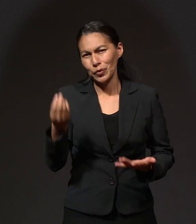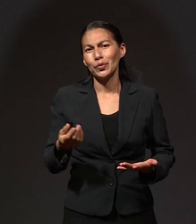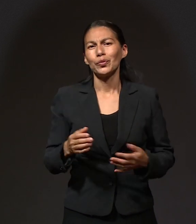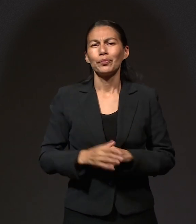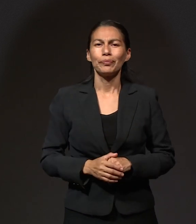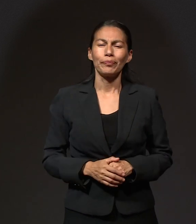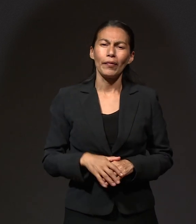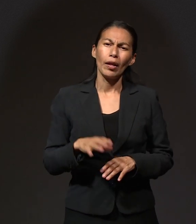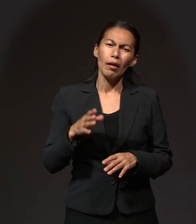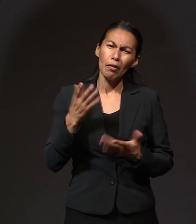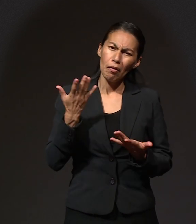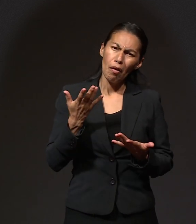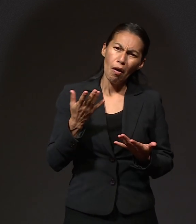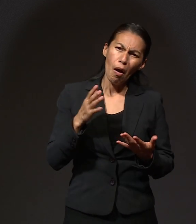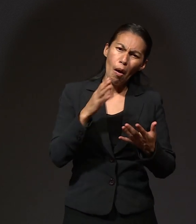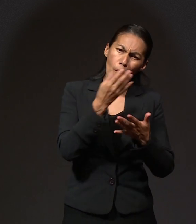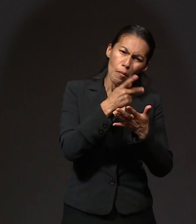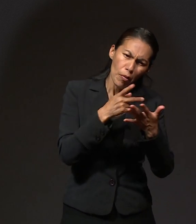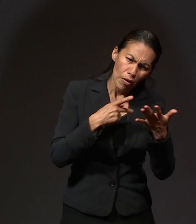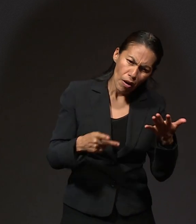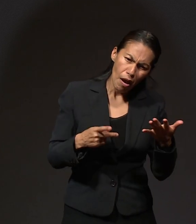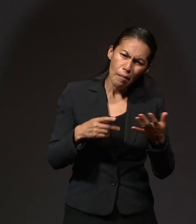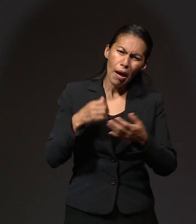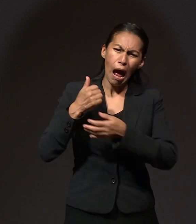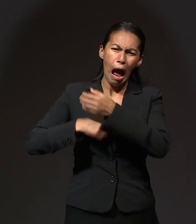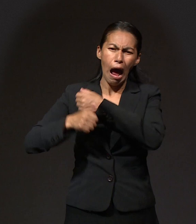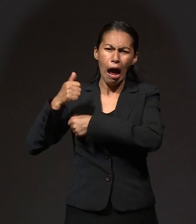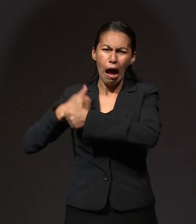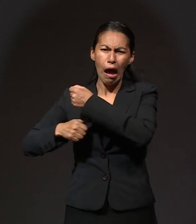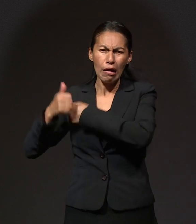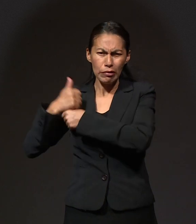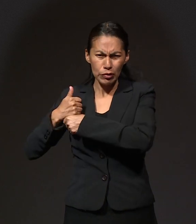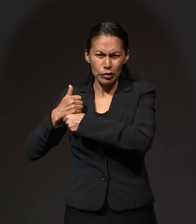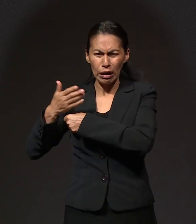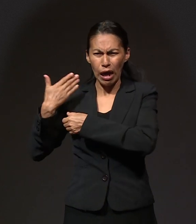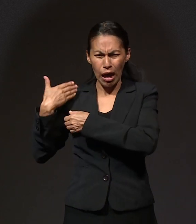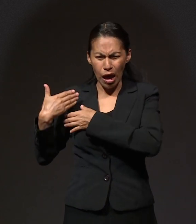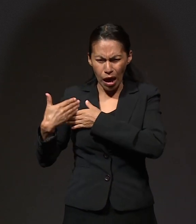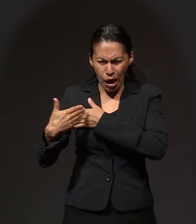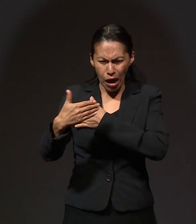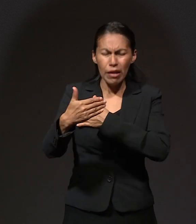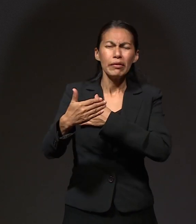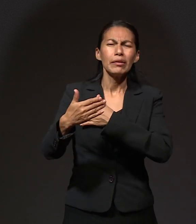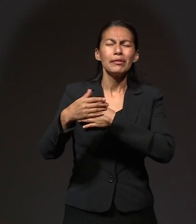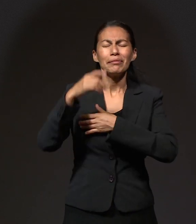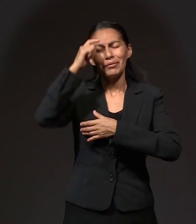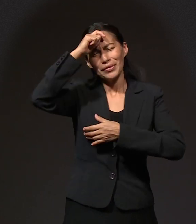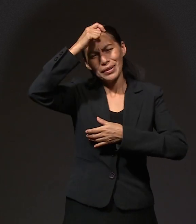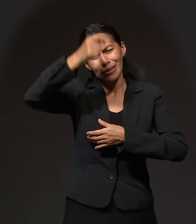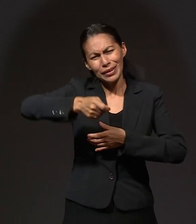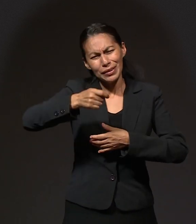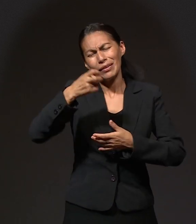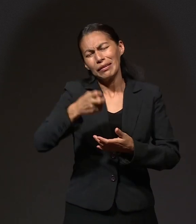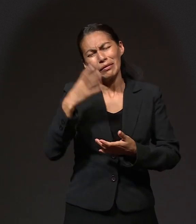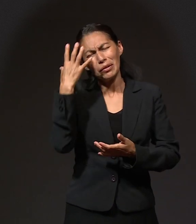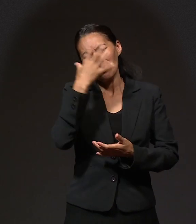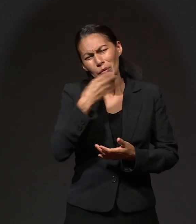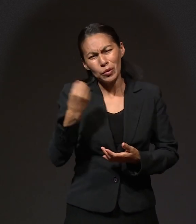este programa que ya tiene ciertos años, que está haciendo una bendición, porque cada vez que hablamos de estos temas,